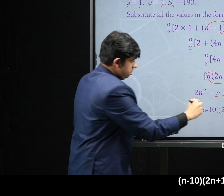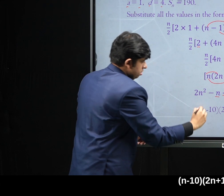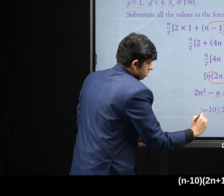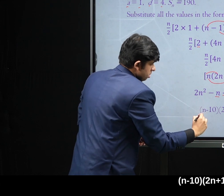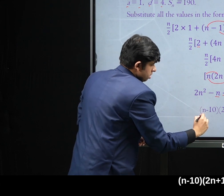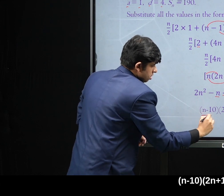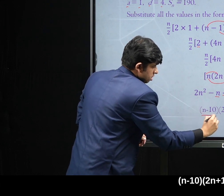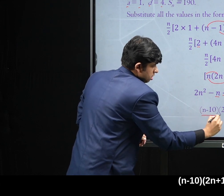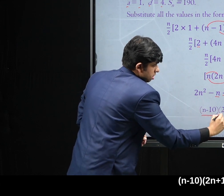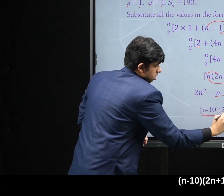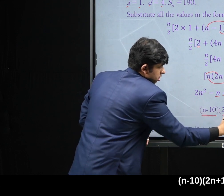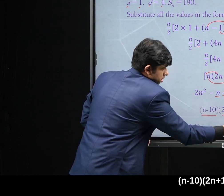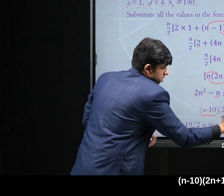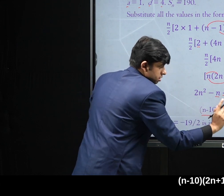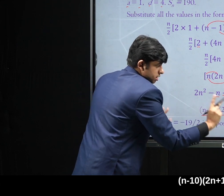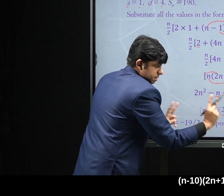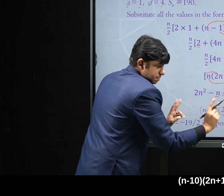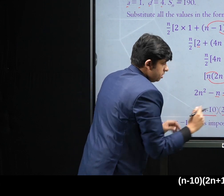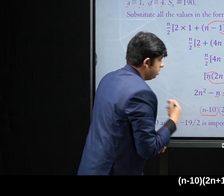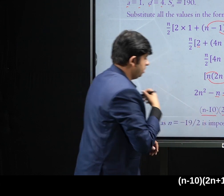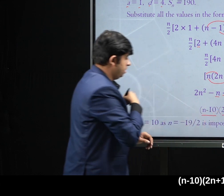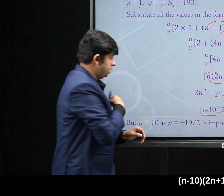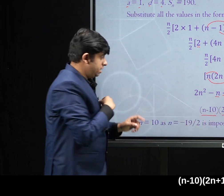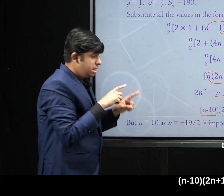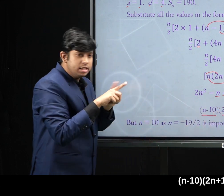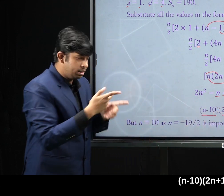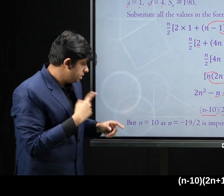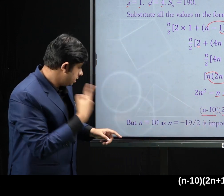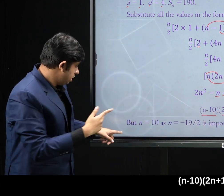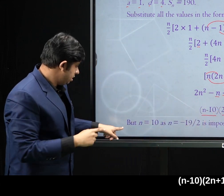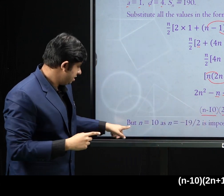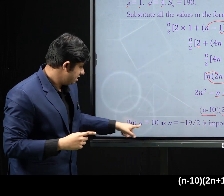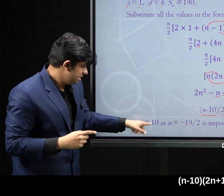n మైనస్ 10 ఇంటూ 2n ప్లస్ 19 ఈజ్ ఈక్వల్ టు 0.